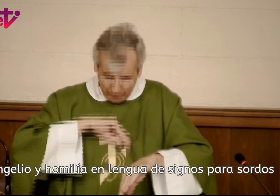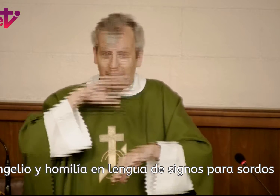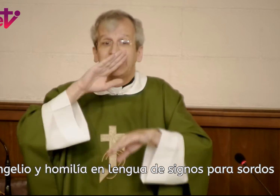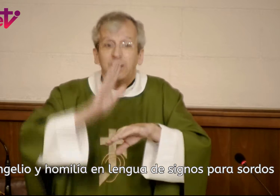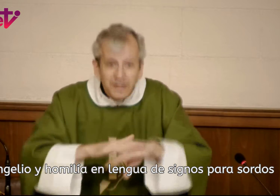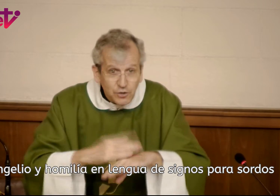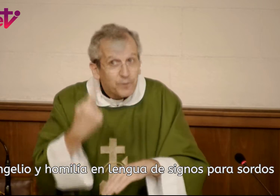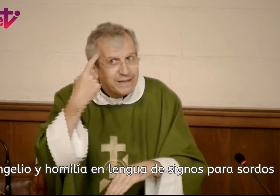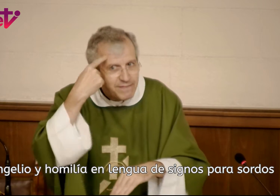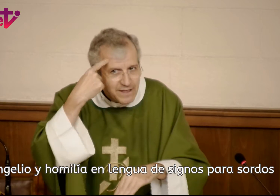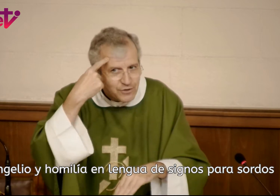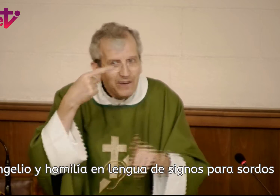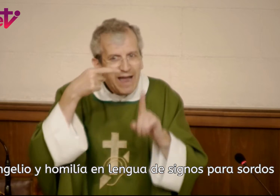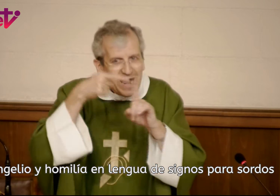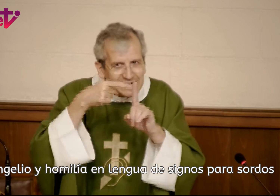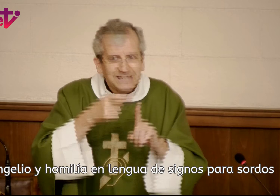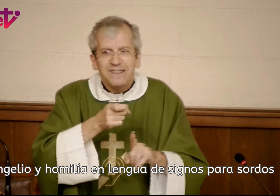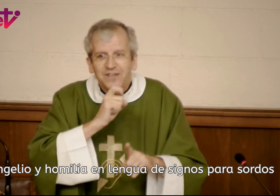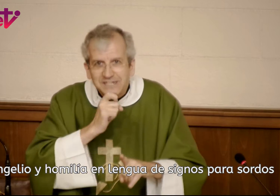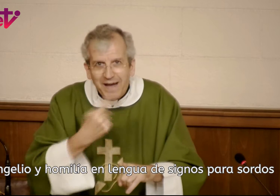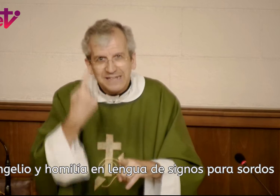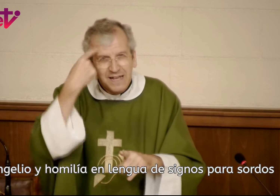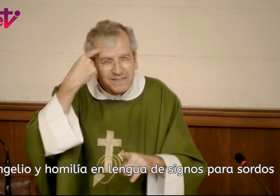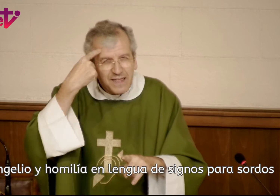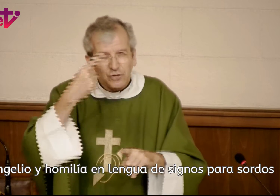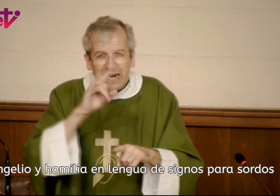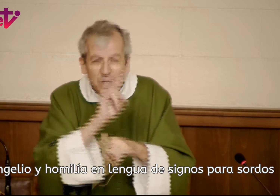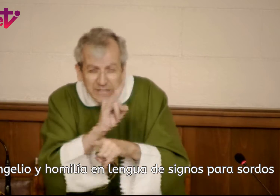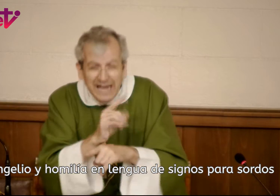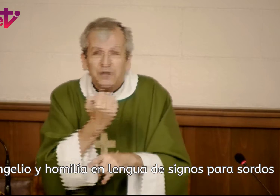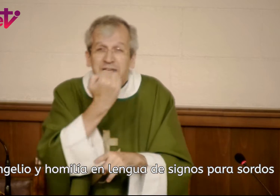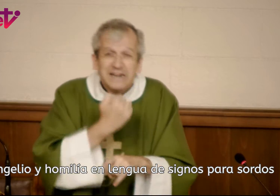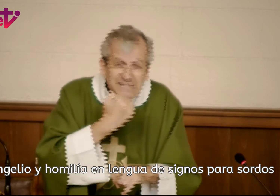porque ha salido de dentro, porque de dentro hay las intenciones malas, de dentro salen los engaños, las